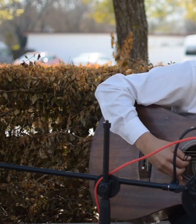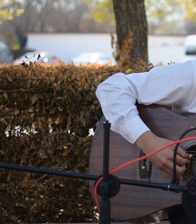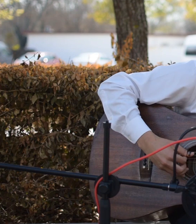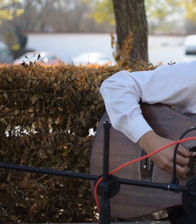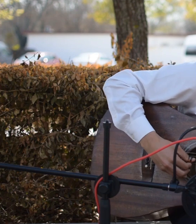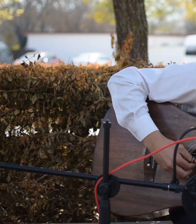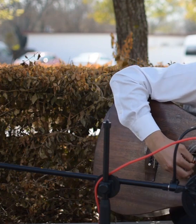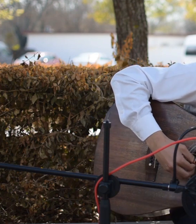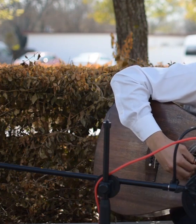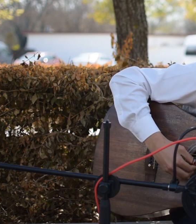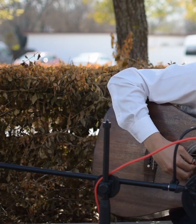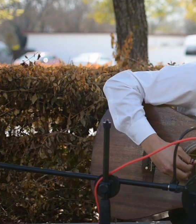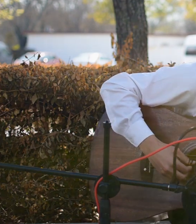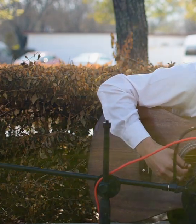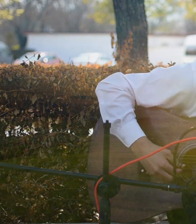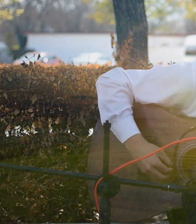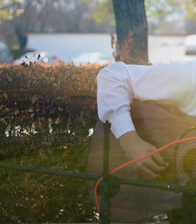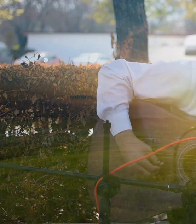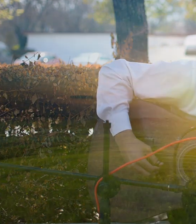bien